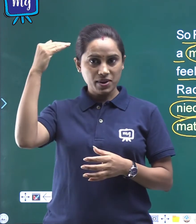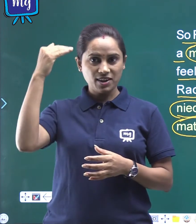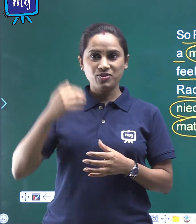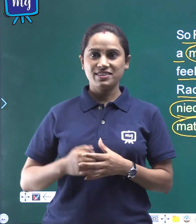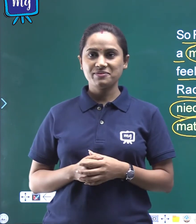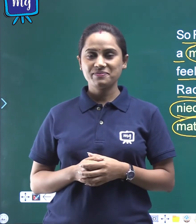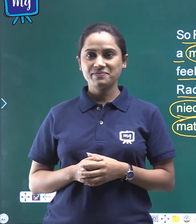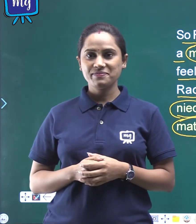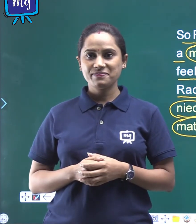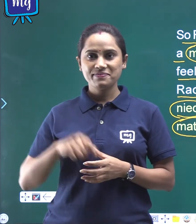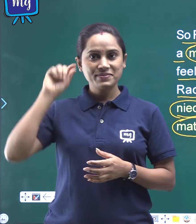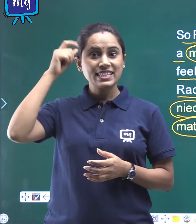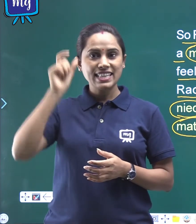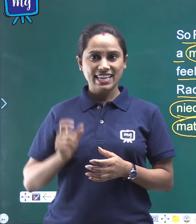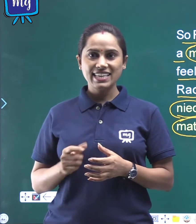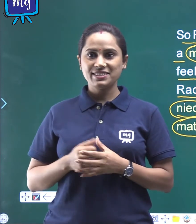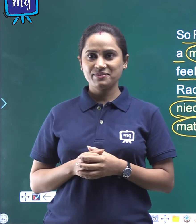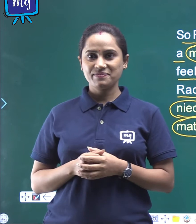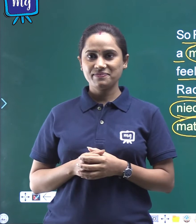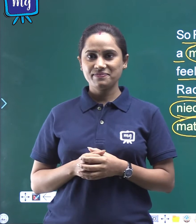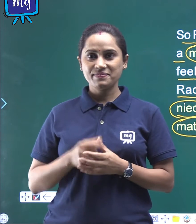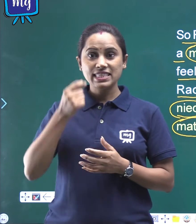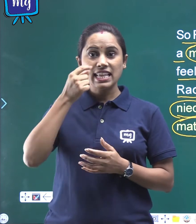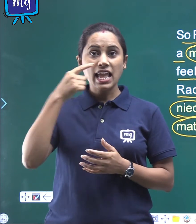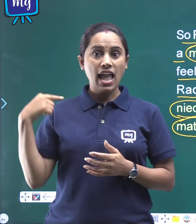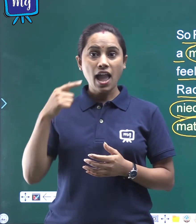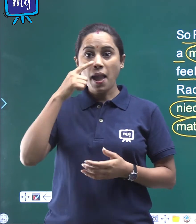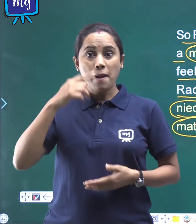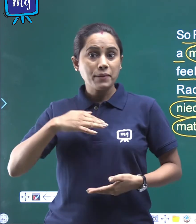परिपक्व, niece,